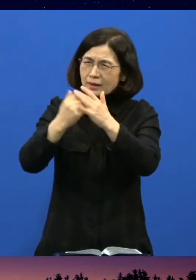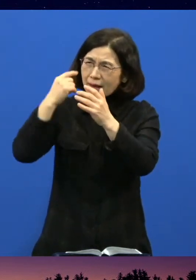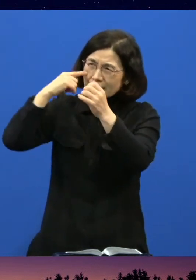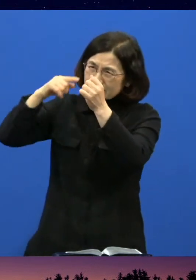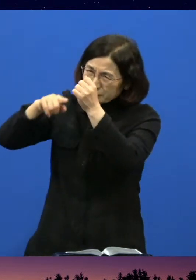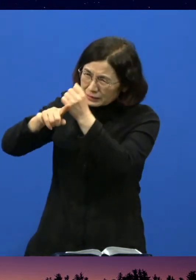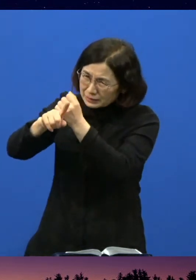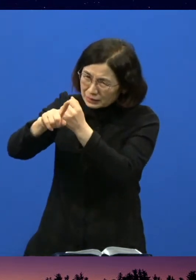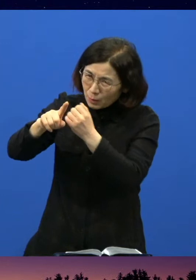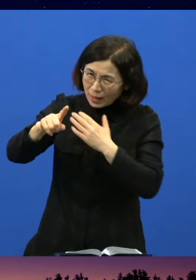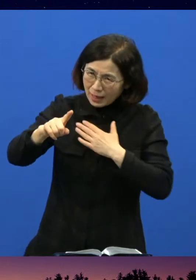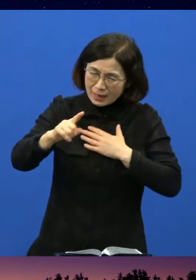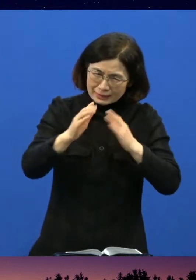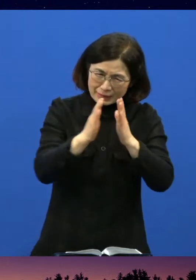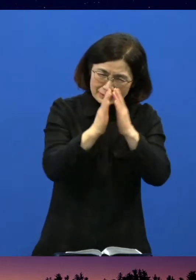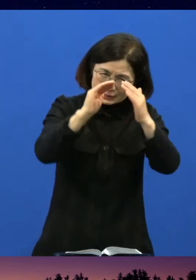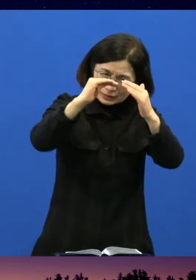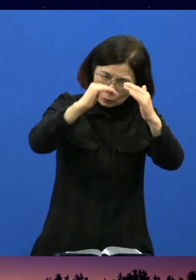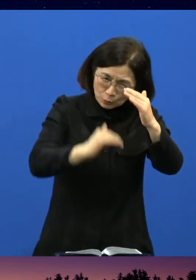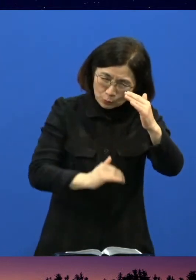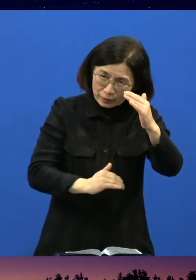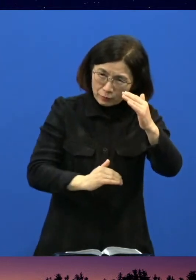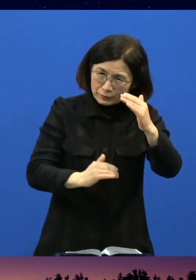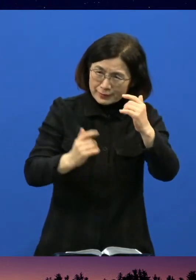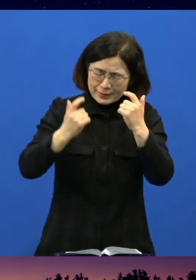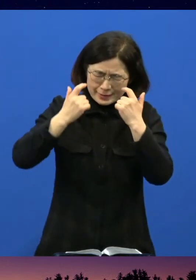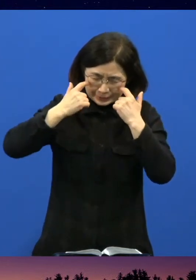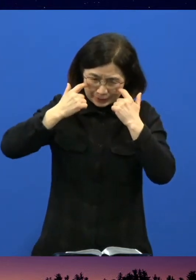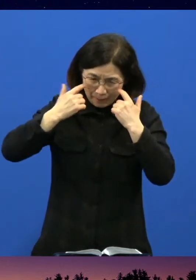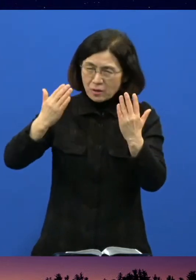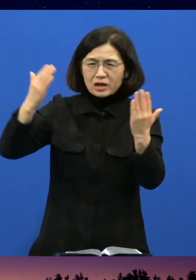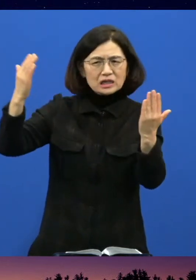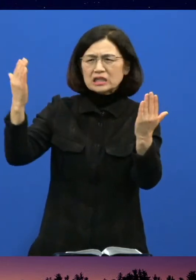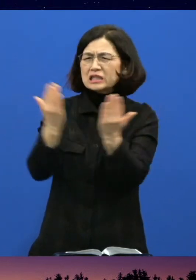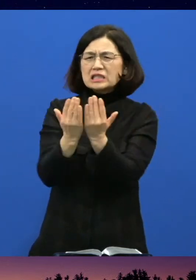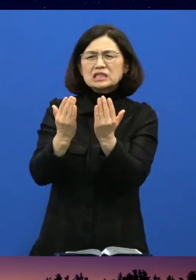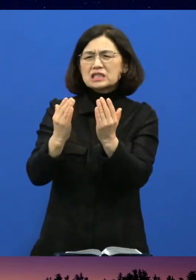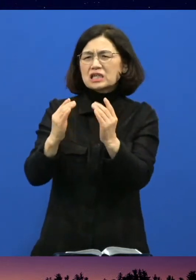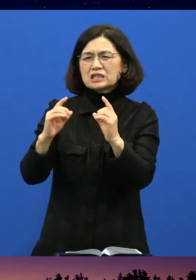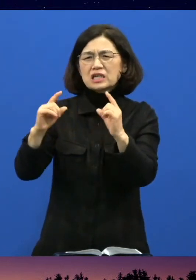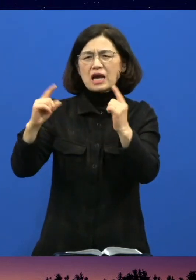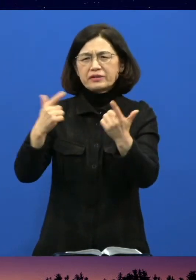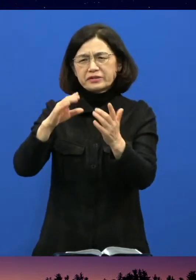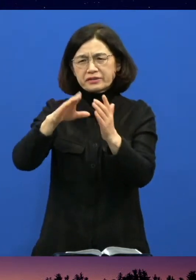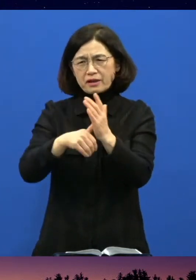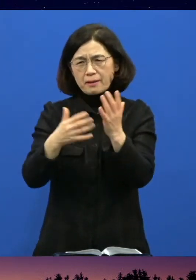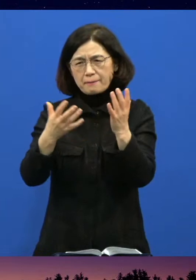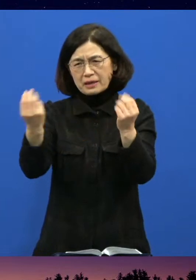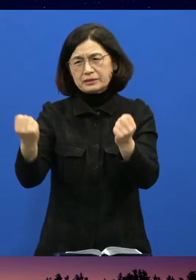아주 깨끗하고 선명한 기도가 드리기가 쉽지 않다고요.